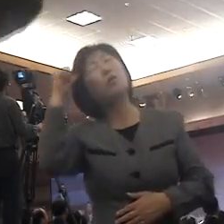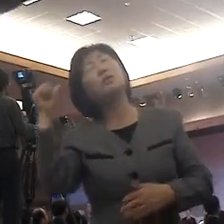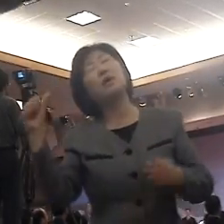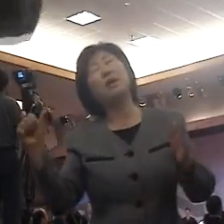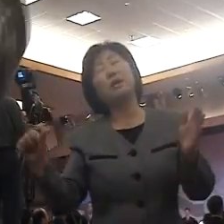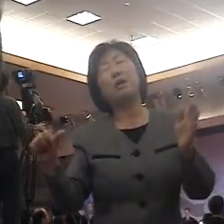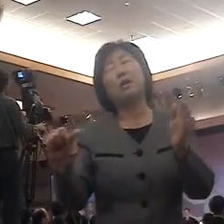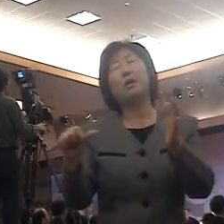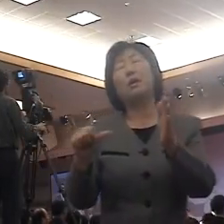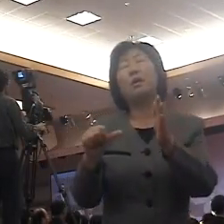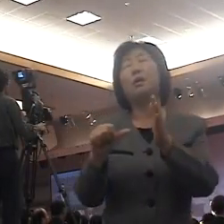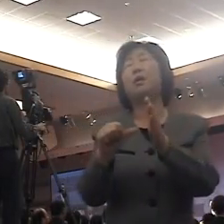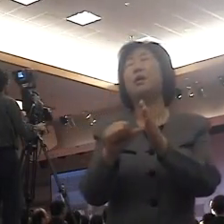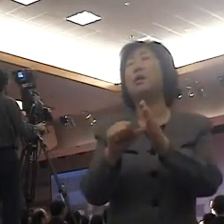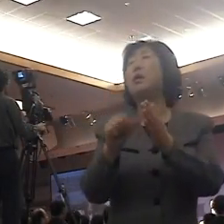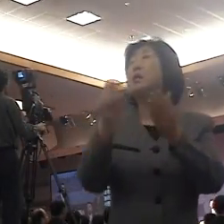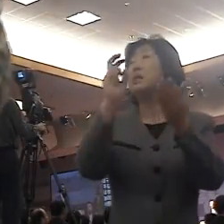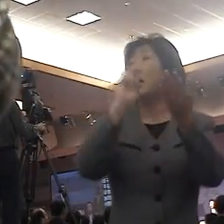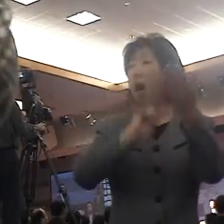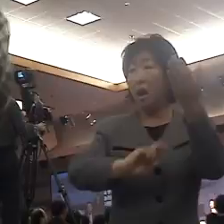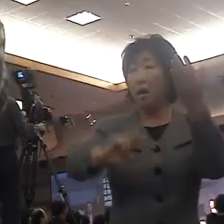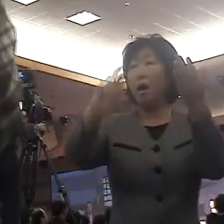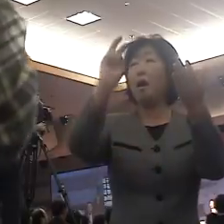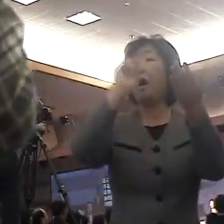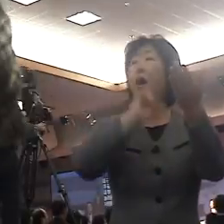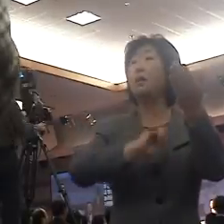내 평생에